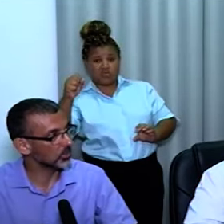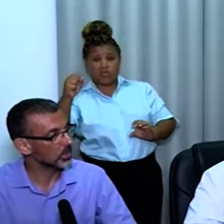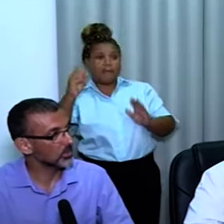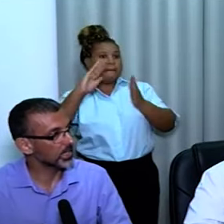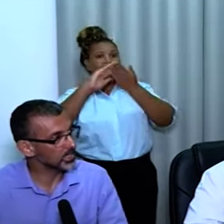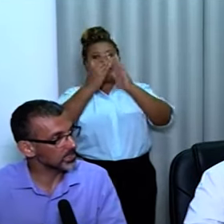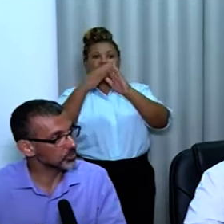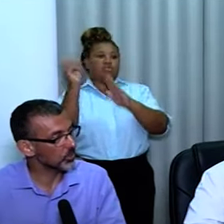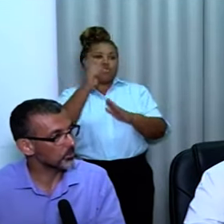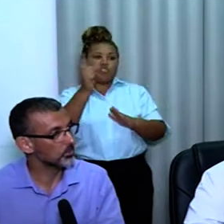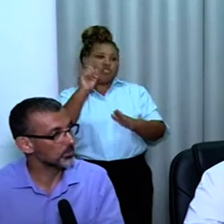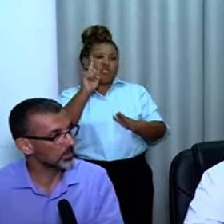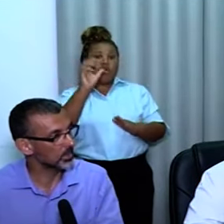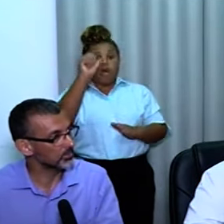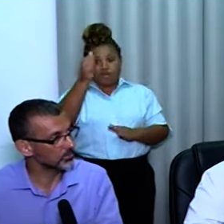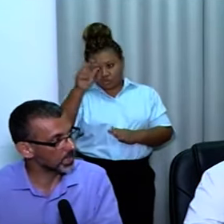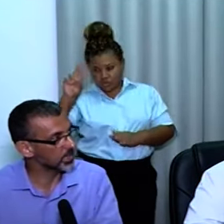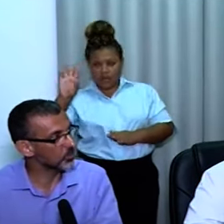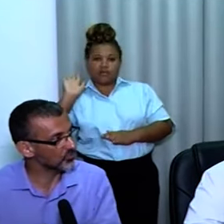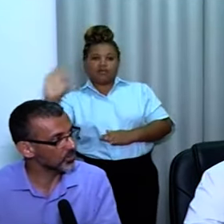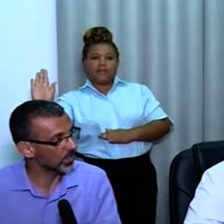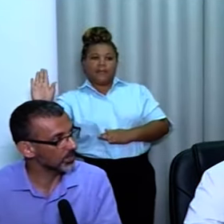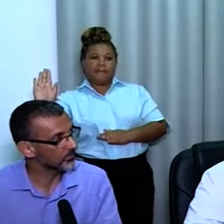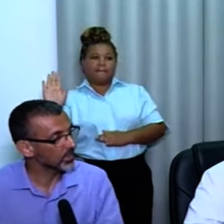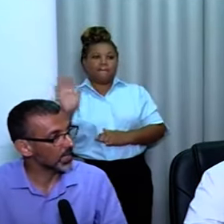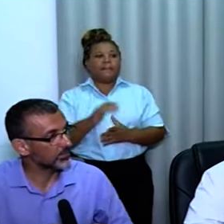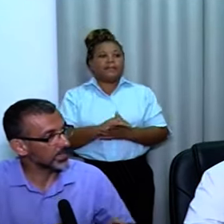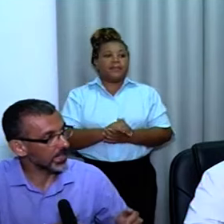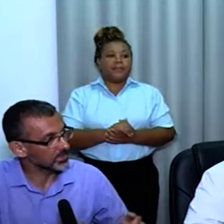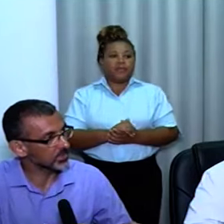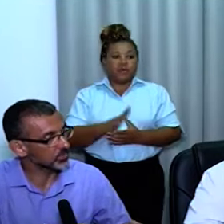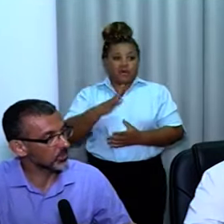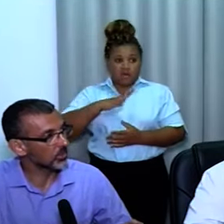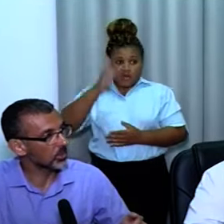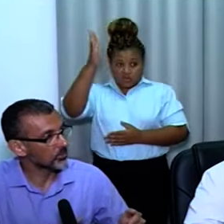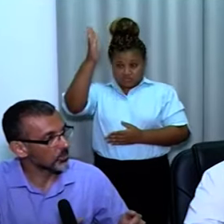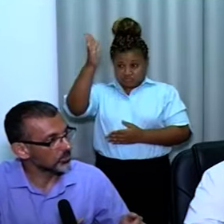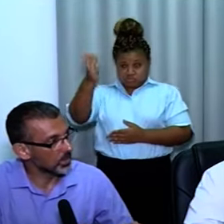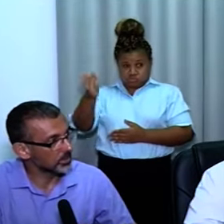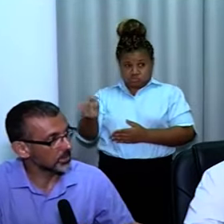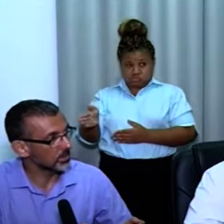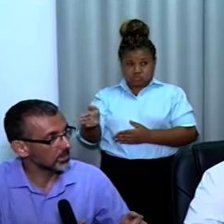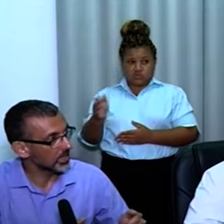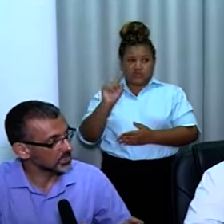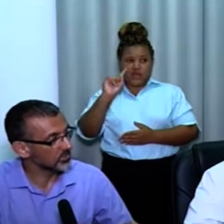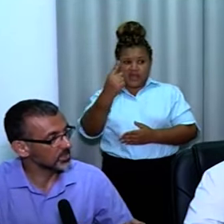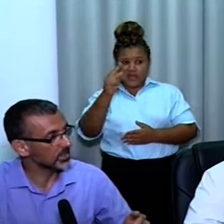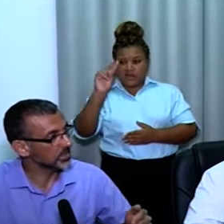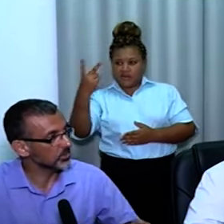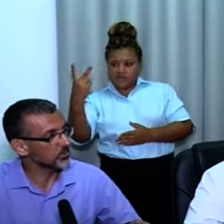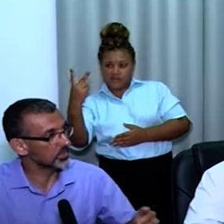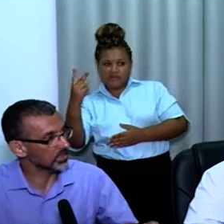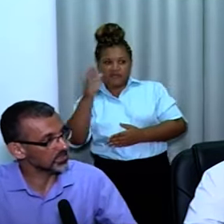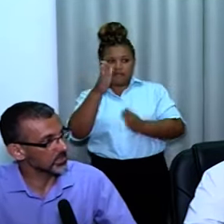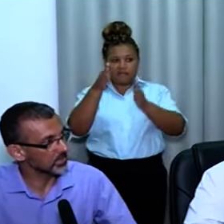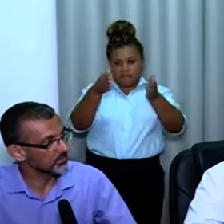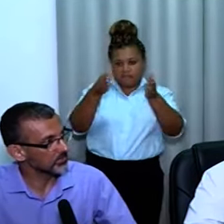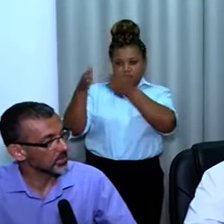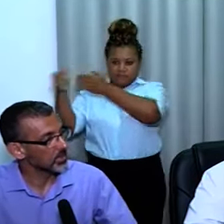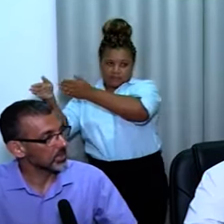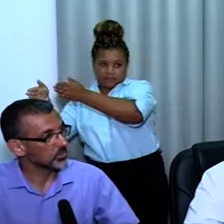sections. Nous avons une section pour ban qui confirmait, après une section pour ban individuel qui nous besoin